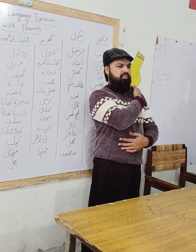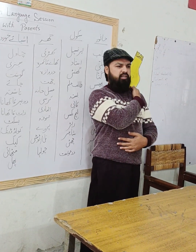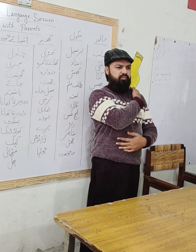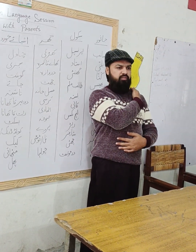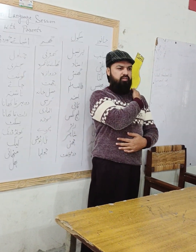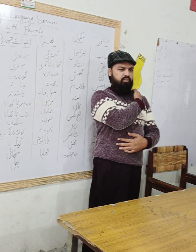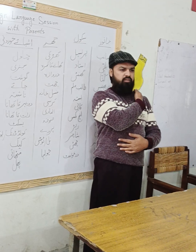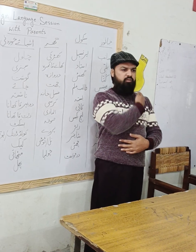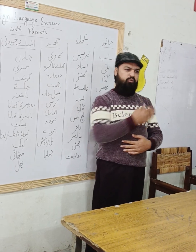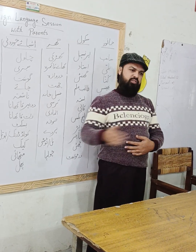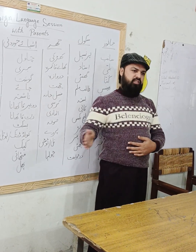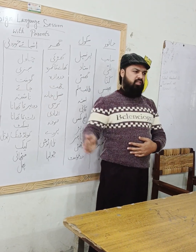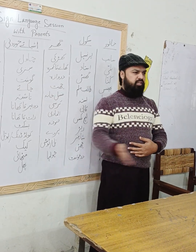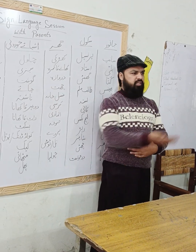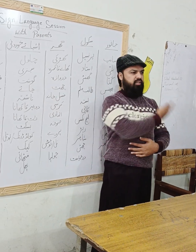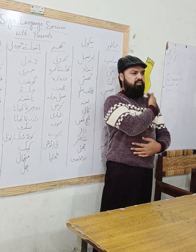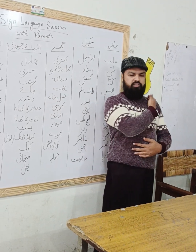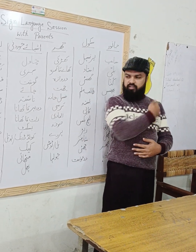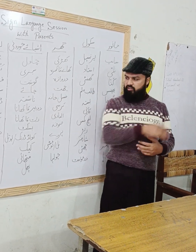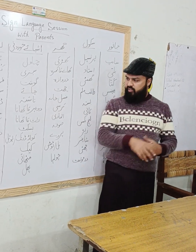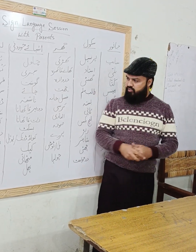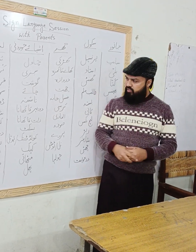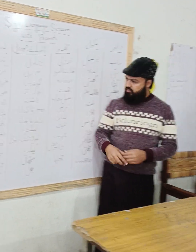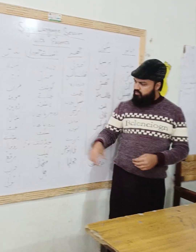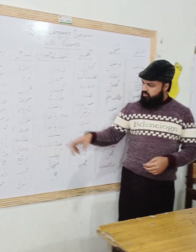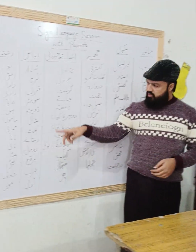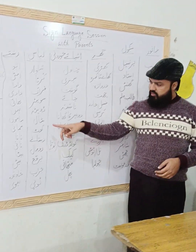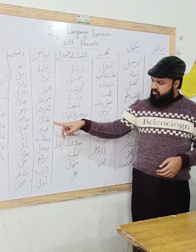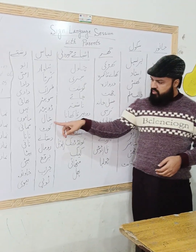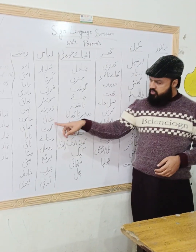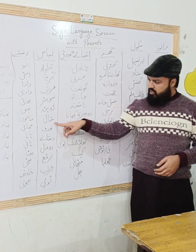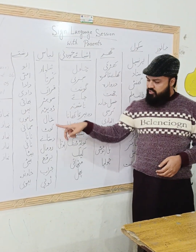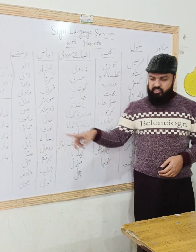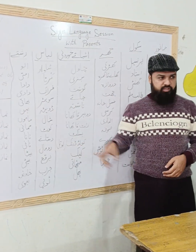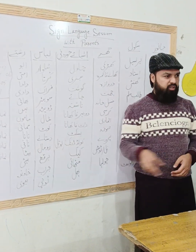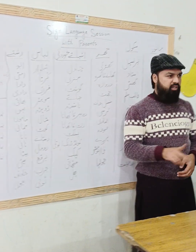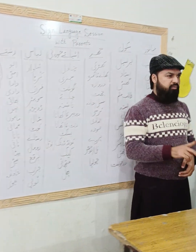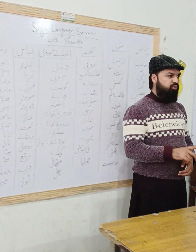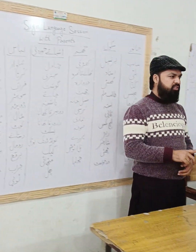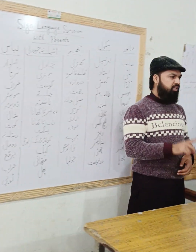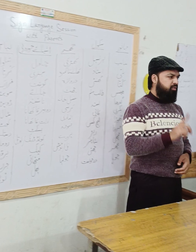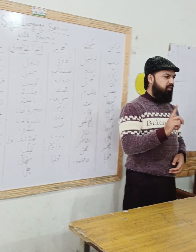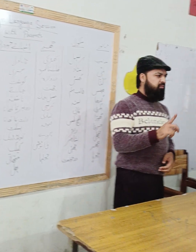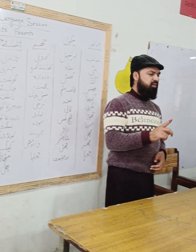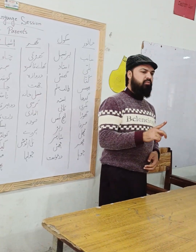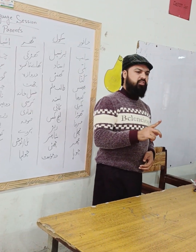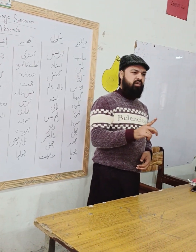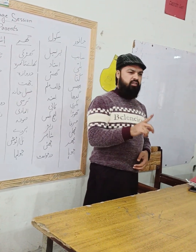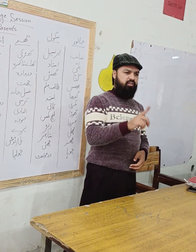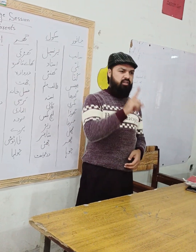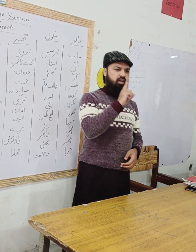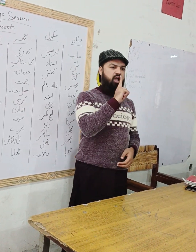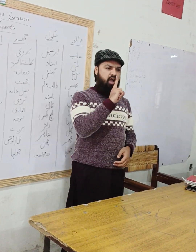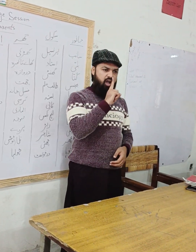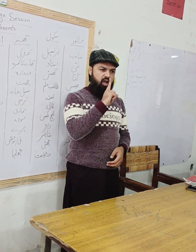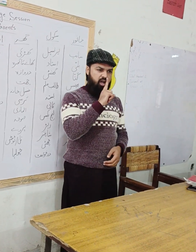है वो उसी तरह लिया जाएगा, इस तरह नेचुरल। इस तरह शाल है, शाल जो कि गर्म होती है, सबसे पहले हम गर्म का इशारा करेंगे,